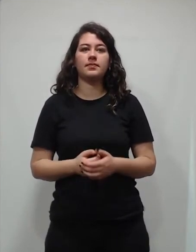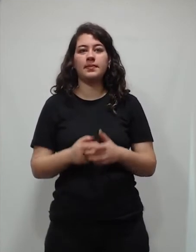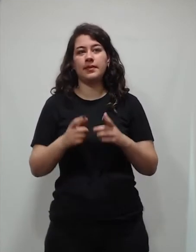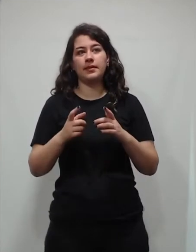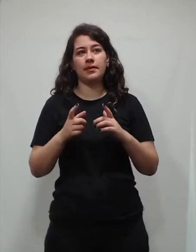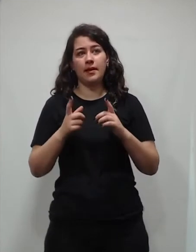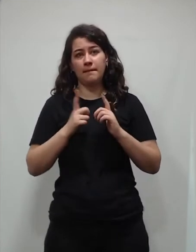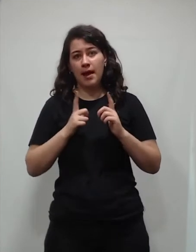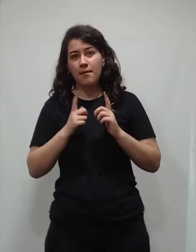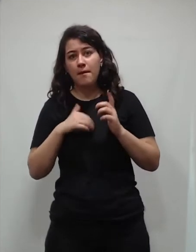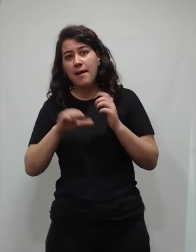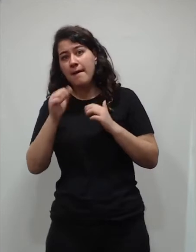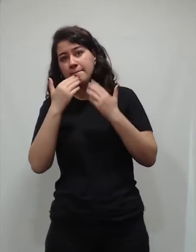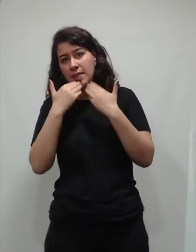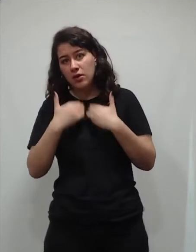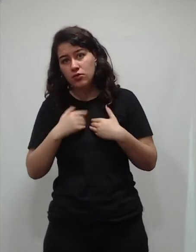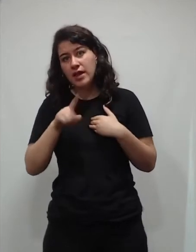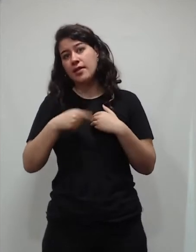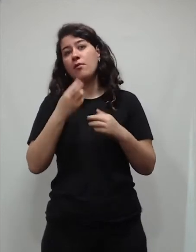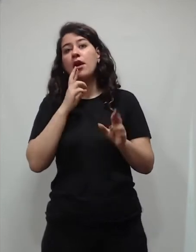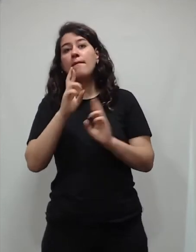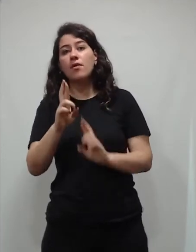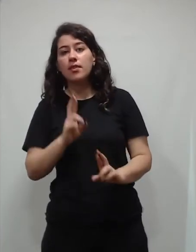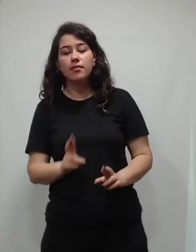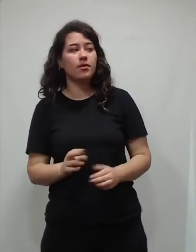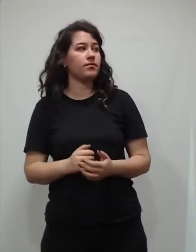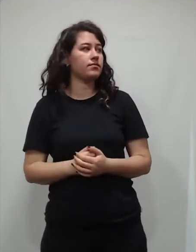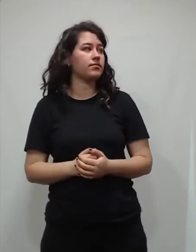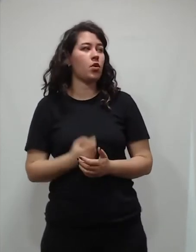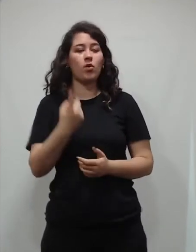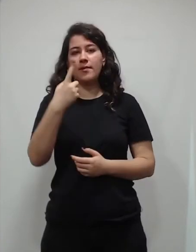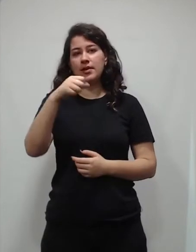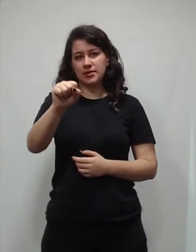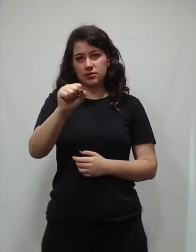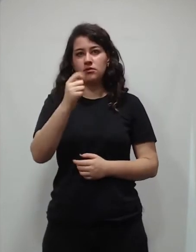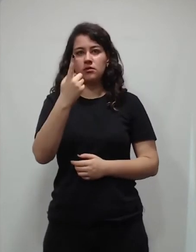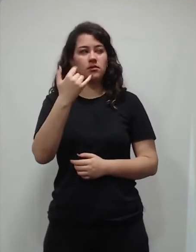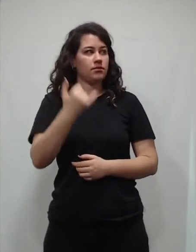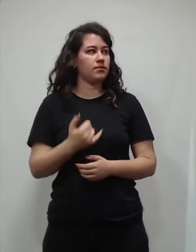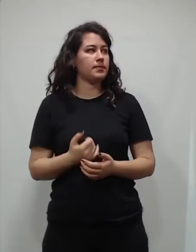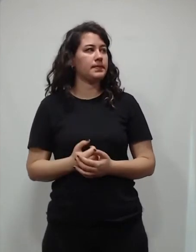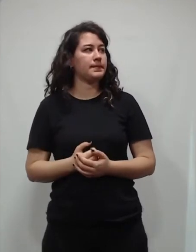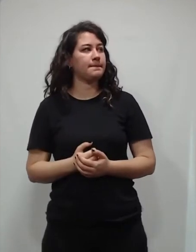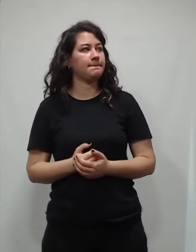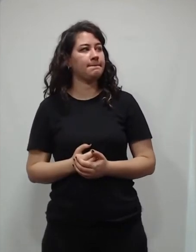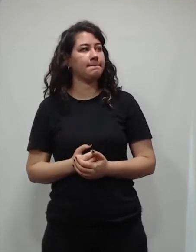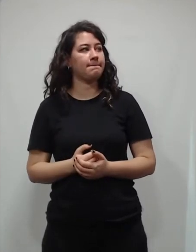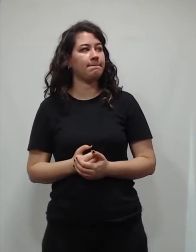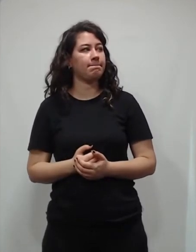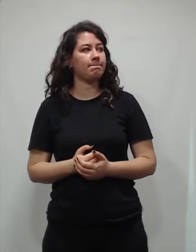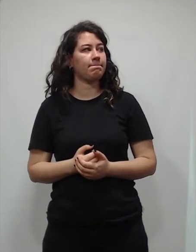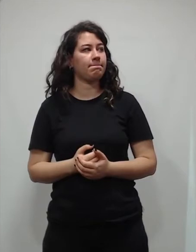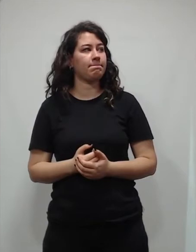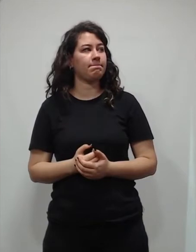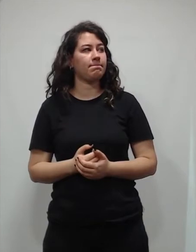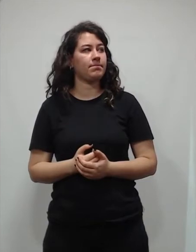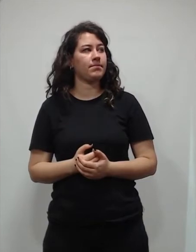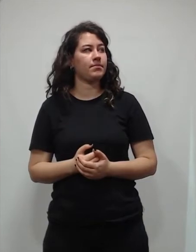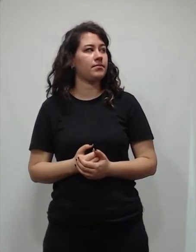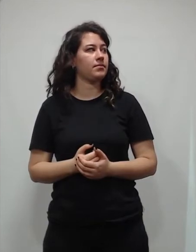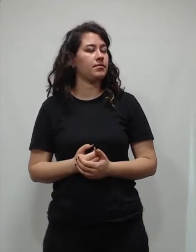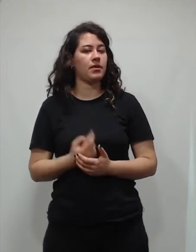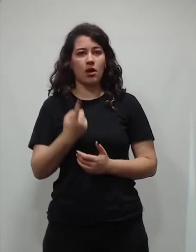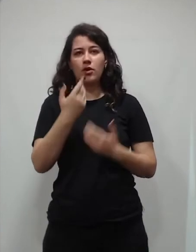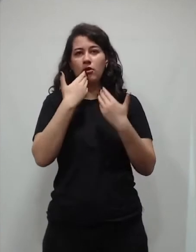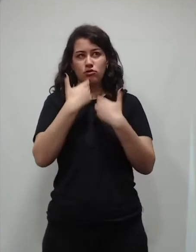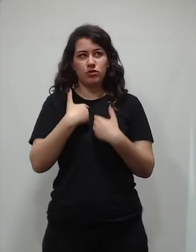Esperamos la pregunta, capaz, y después respondemos. ¿Hay alguna otra consulta? Aquí hay